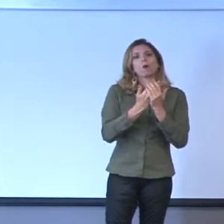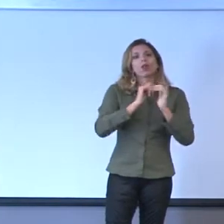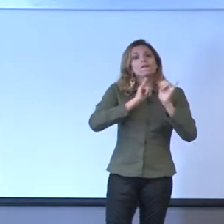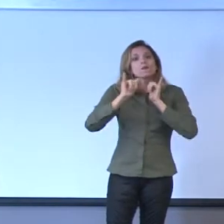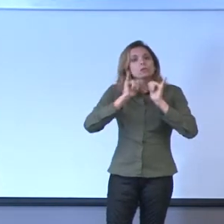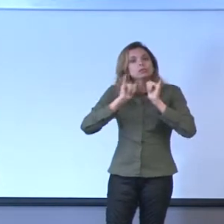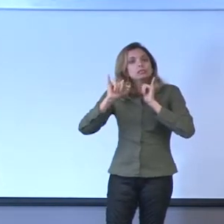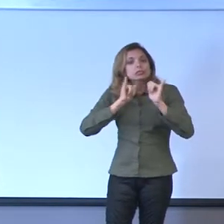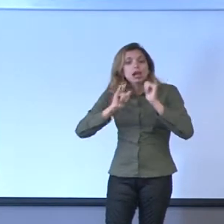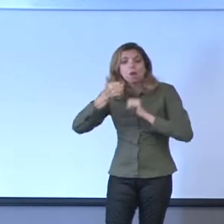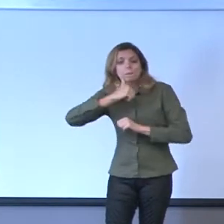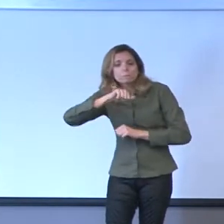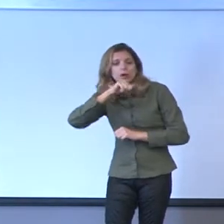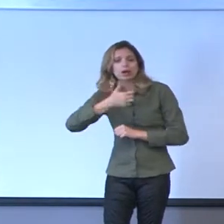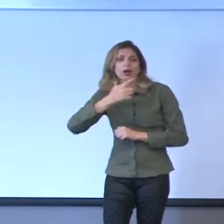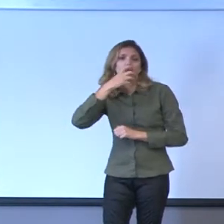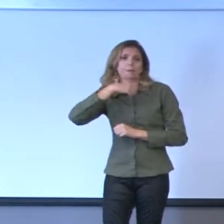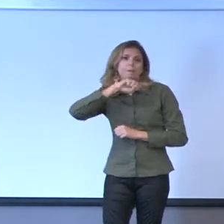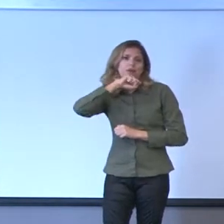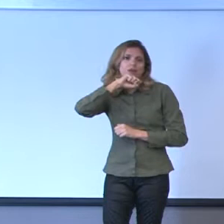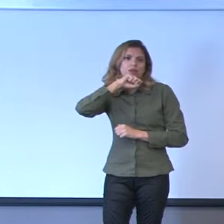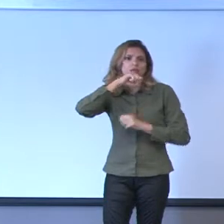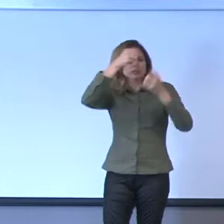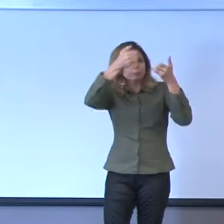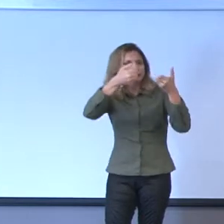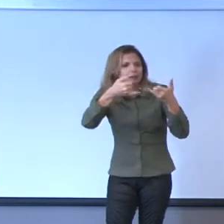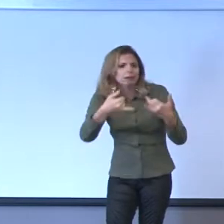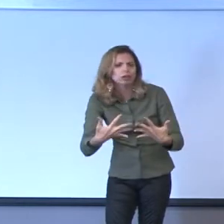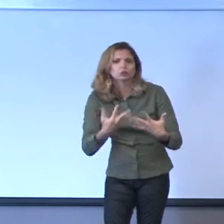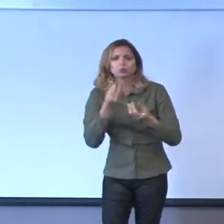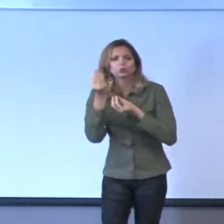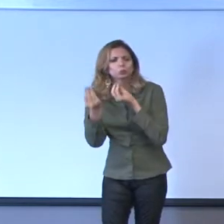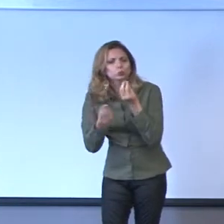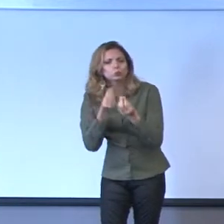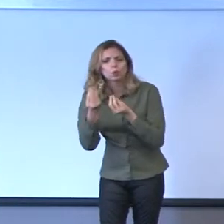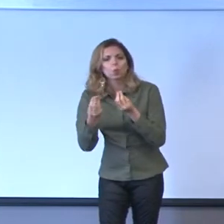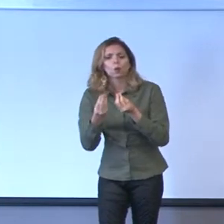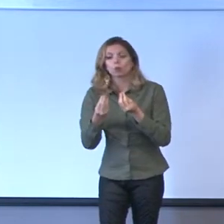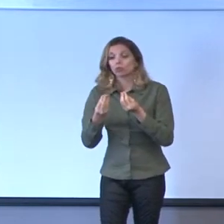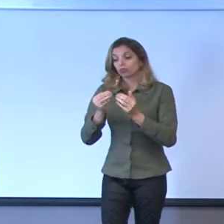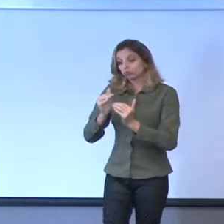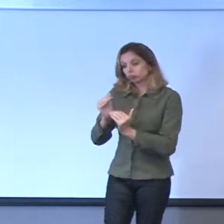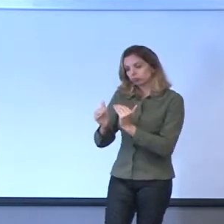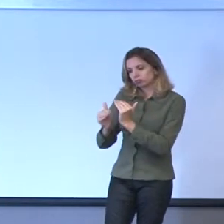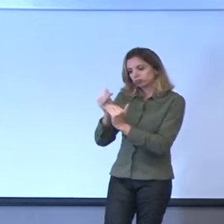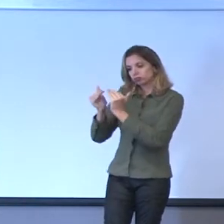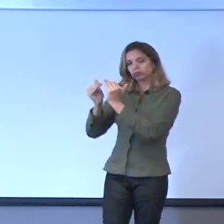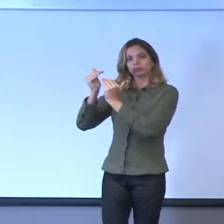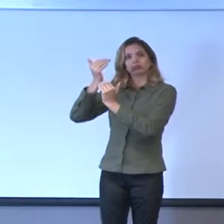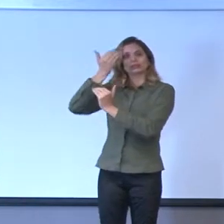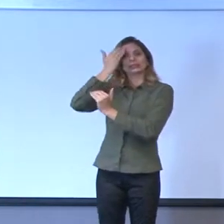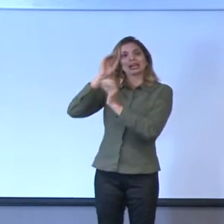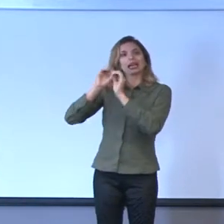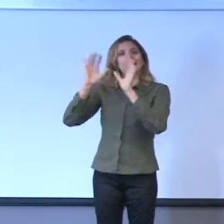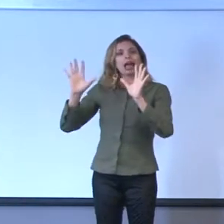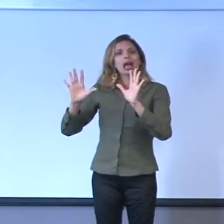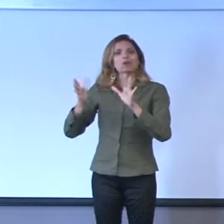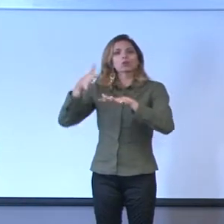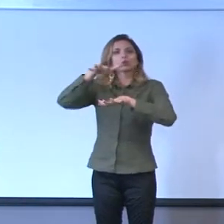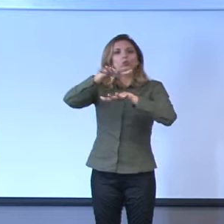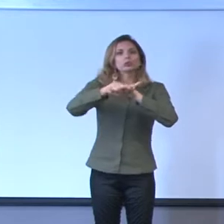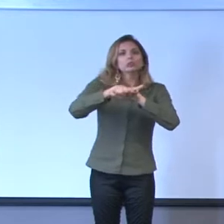para os pais, né, sobre todo o processo de como se construiu a concepção de inclusão